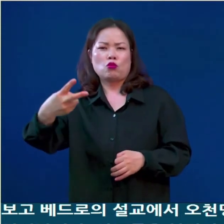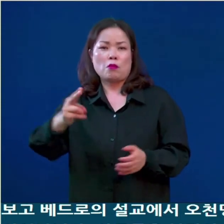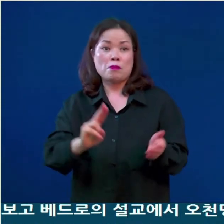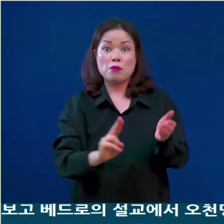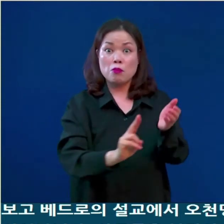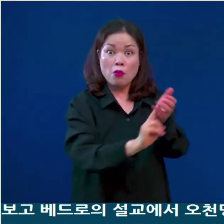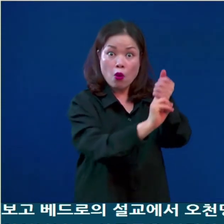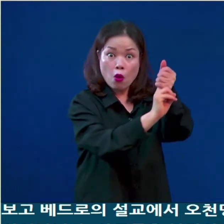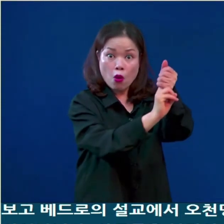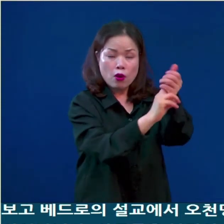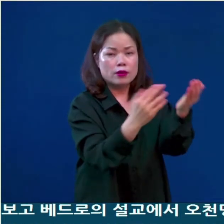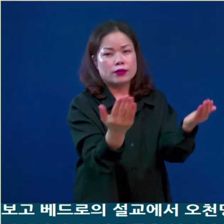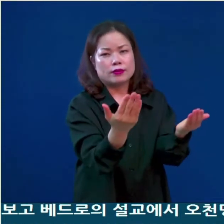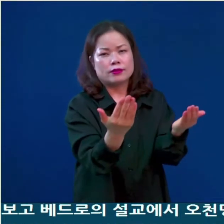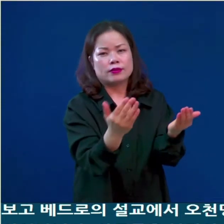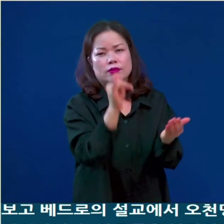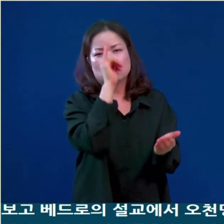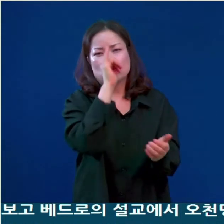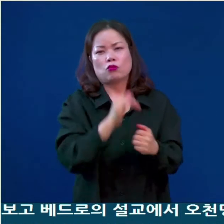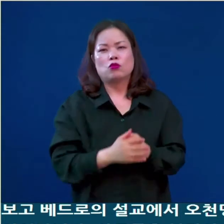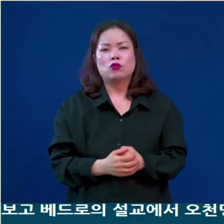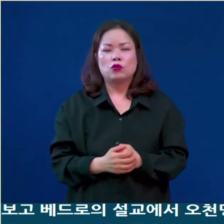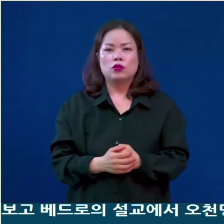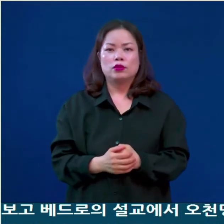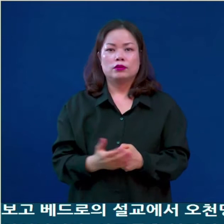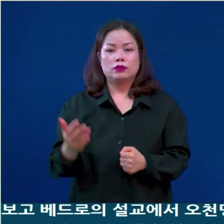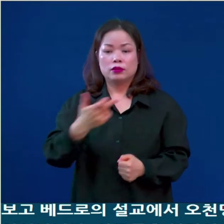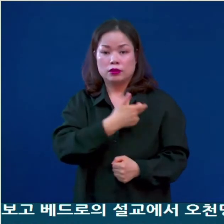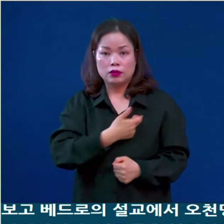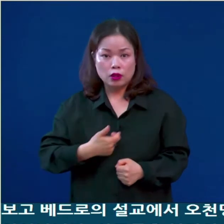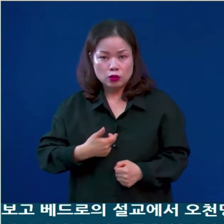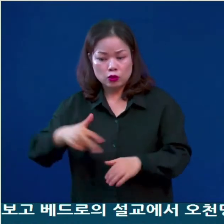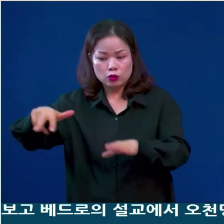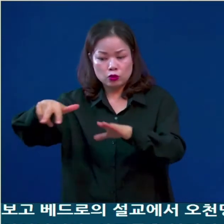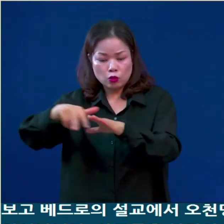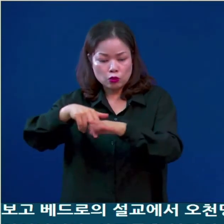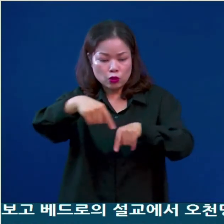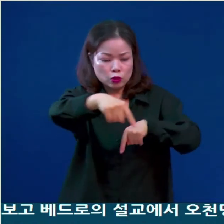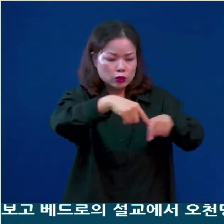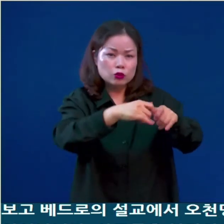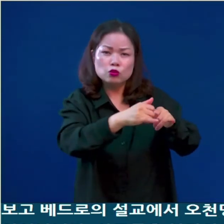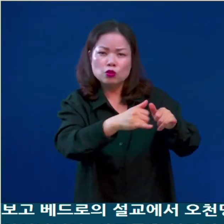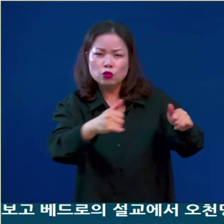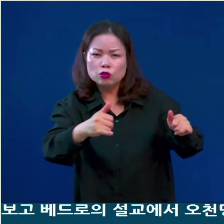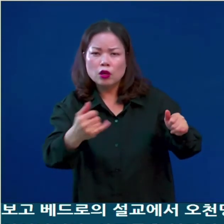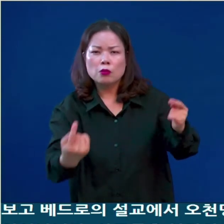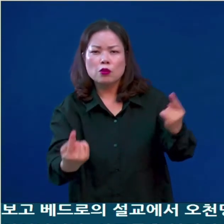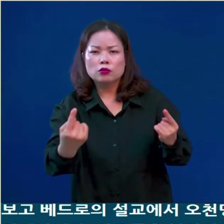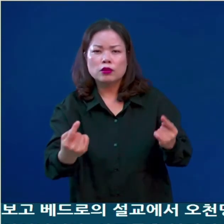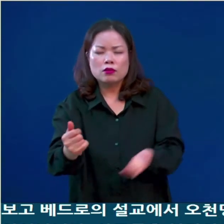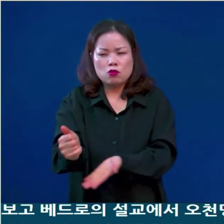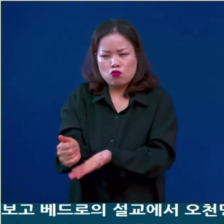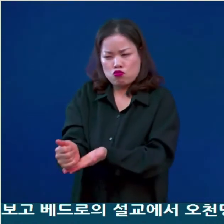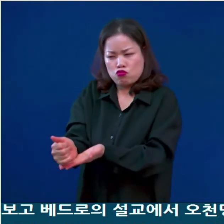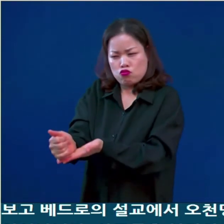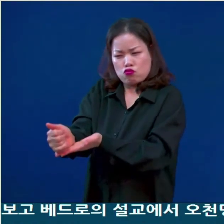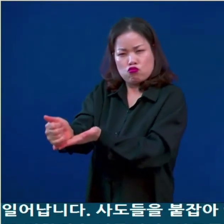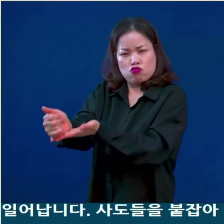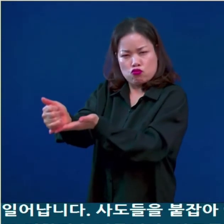표적과 기사가 일어납니다. 사도들은 종교 지도자들보다도 훨씬 더 존경을